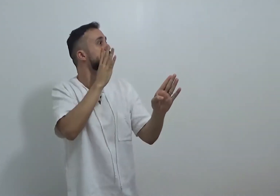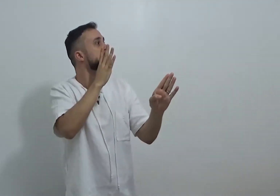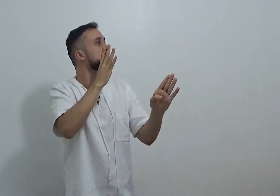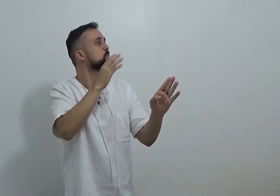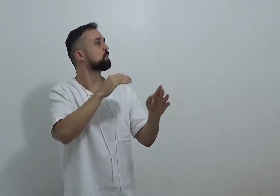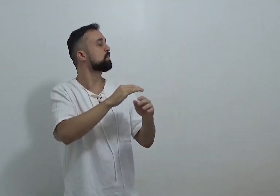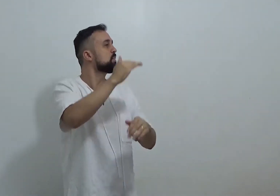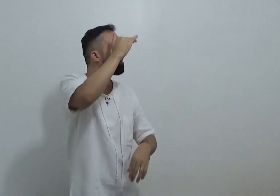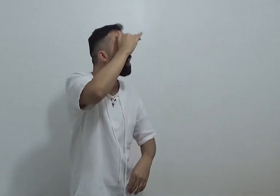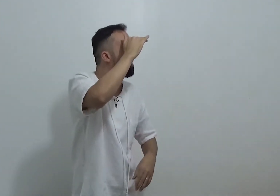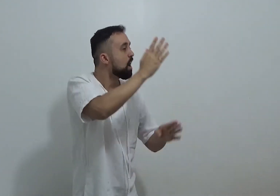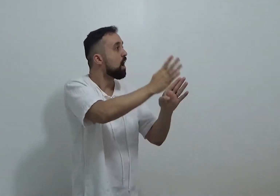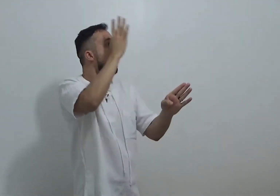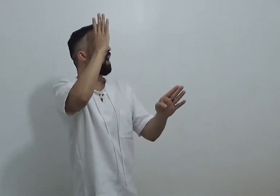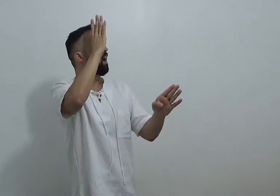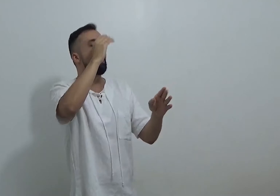eles descobriram uma nova terra.